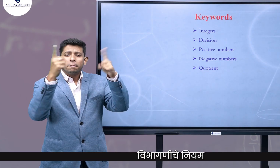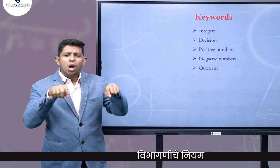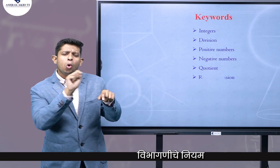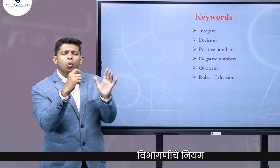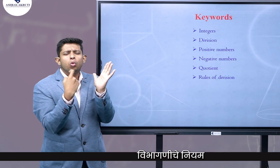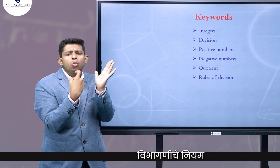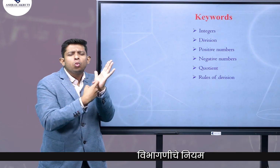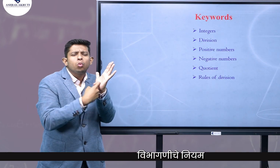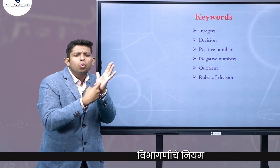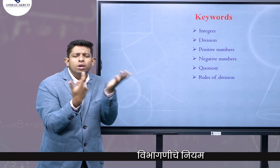विभागणीचे नियम,